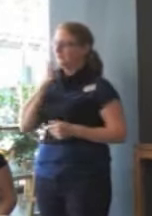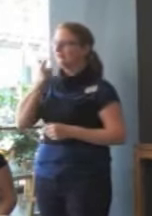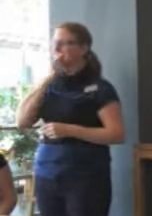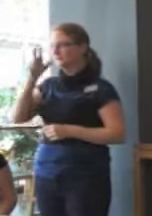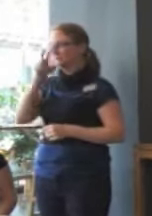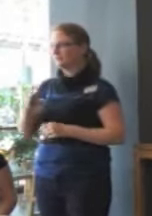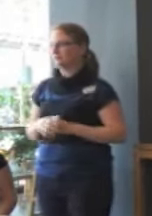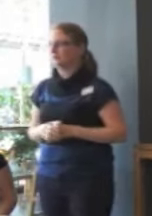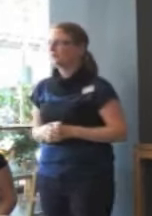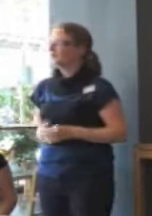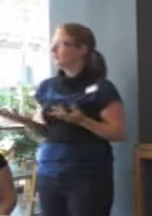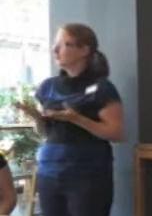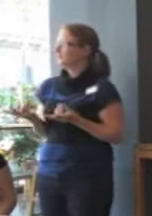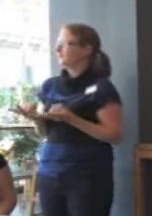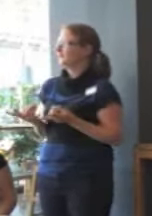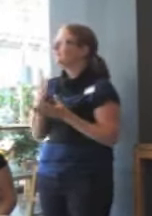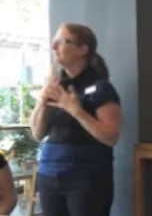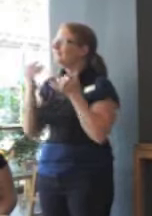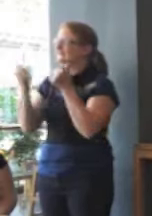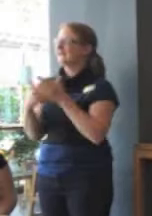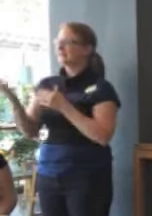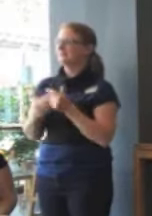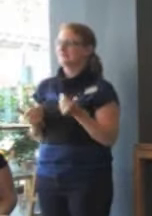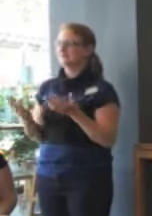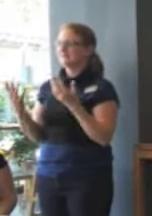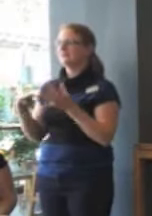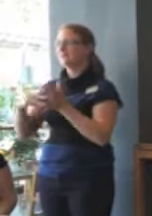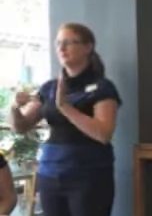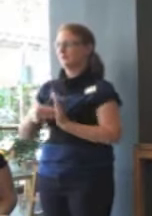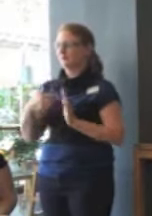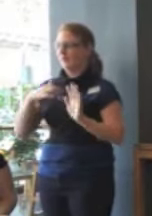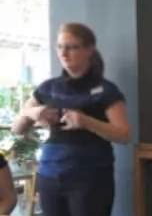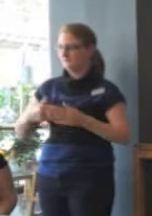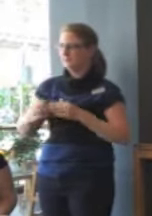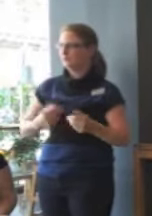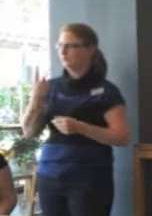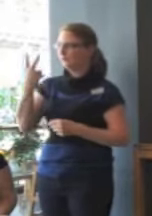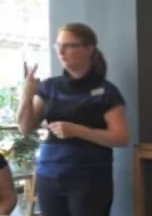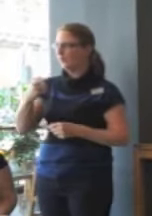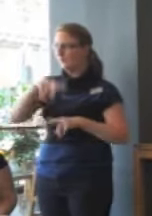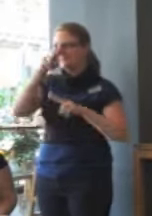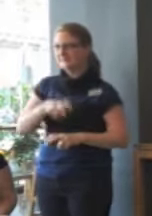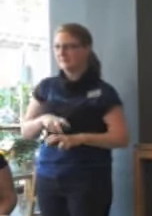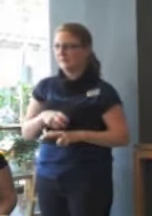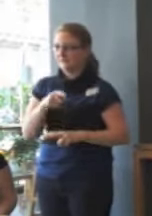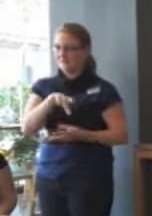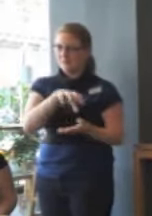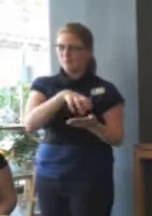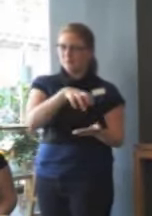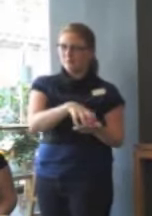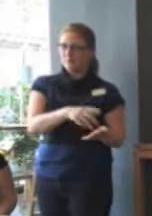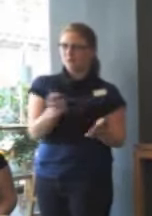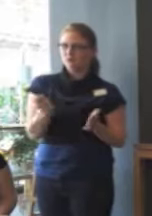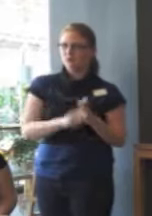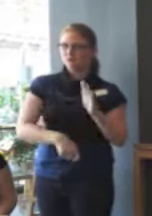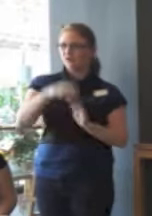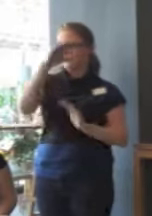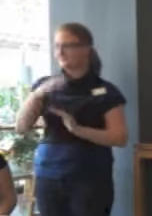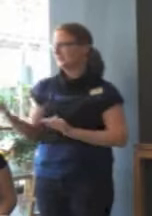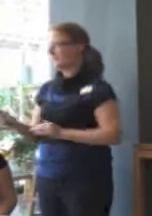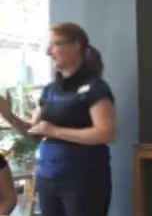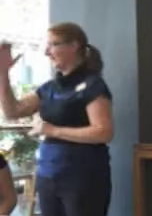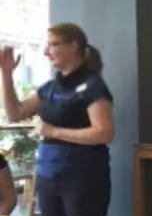man kallar best practice. Jag har gjort två studier som visar att om man jämför den kommun som är dyrast med den som är billigast så är